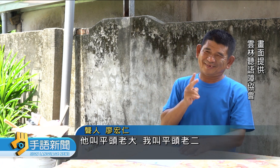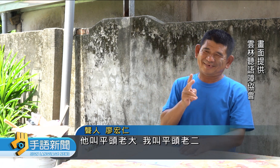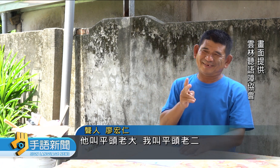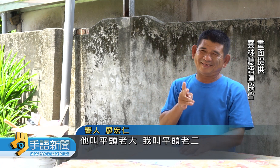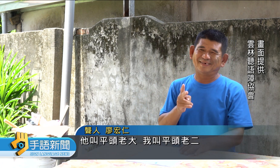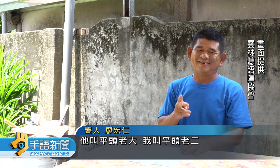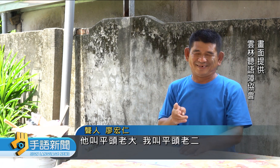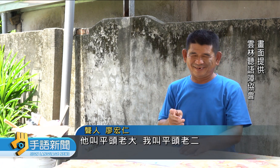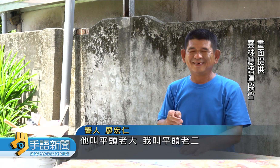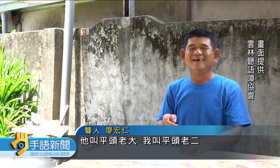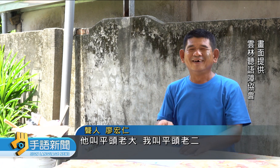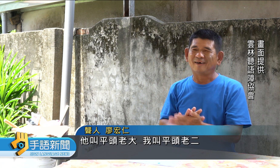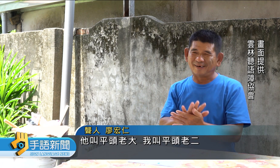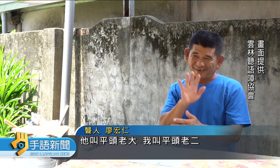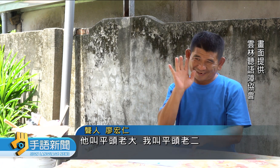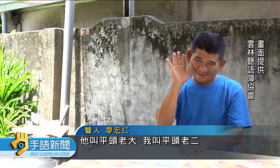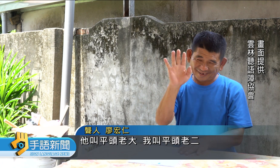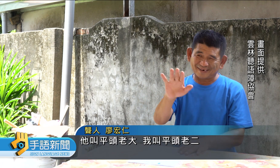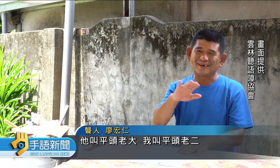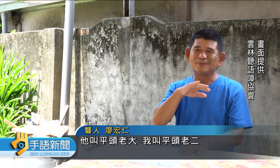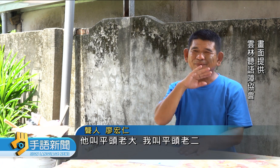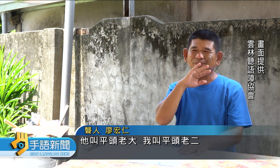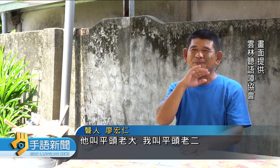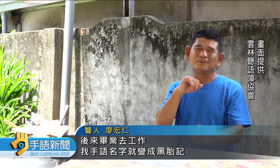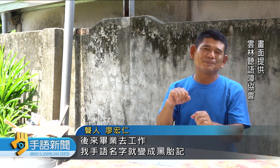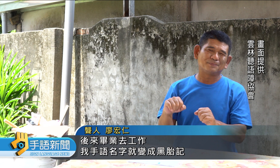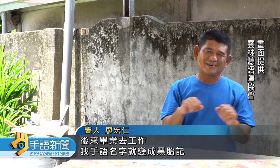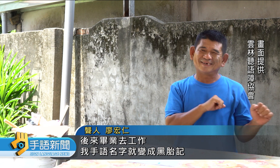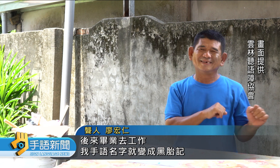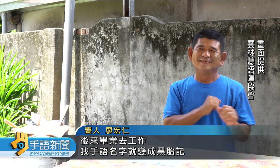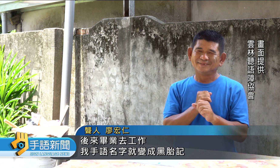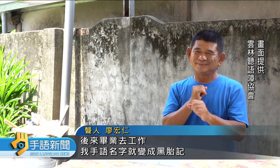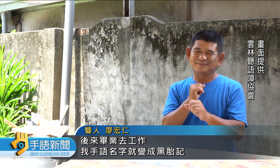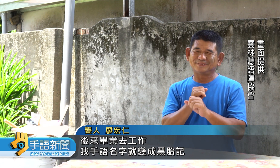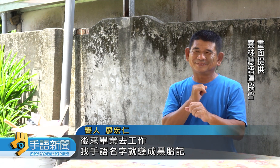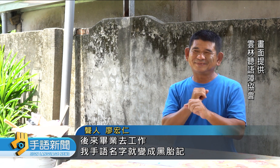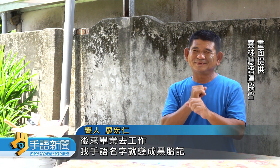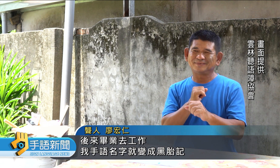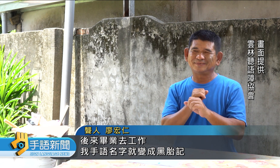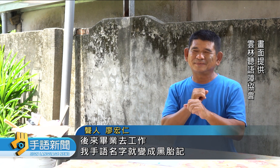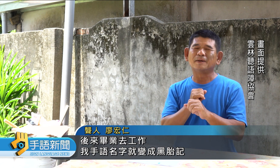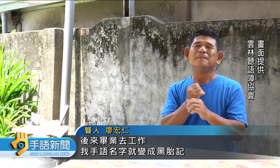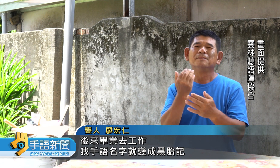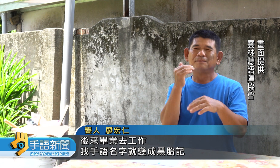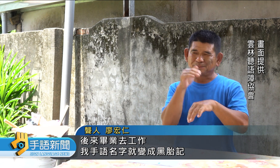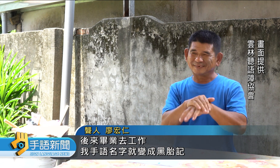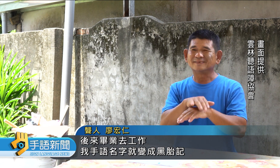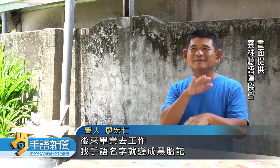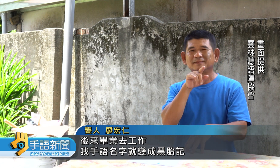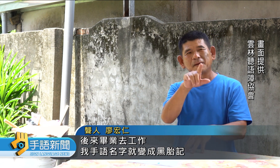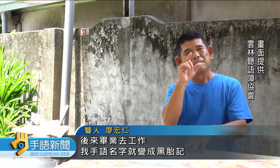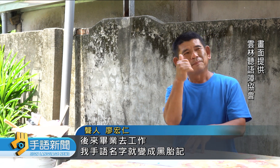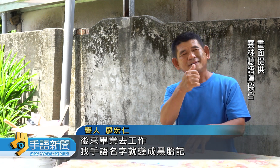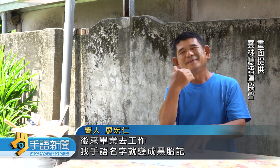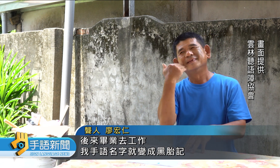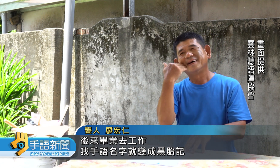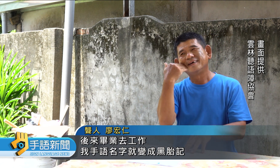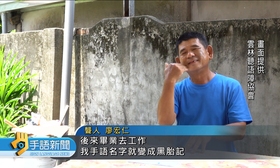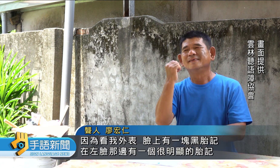老二。后来毕业去工作，我手语名字就变成黑胎记，因为看我外